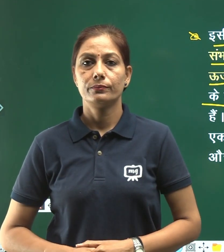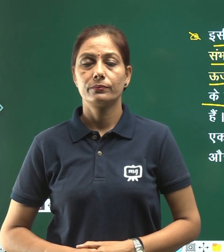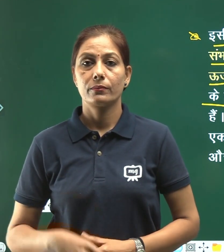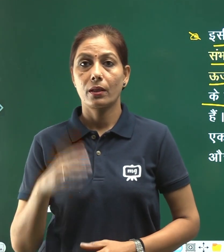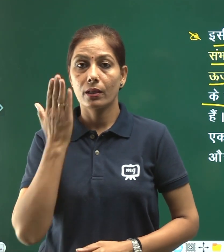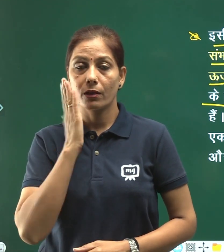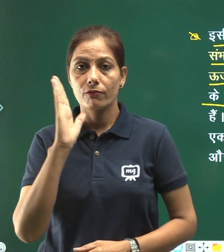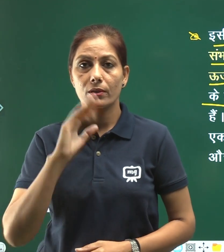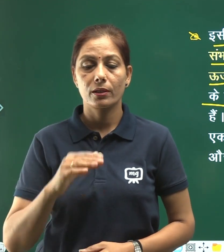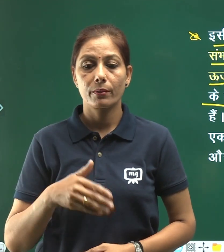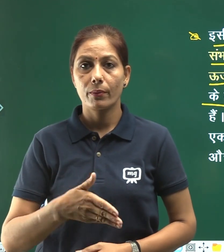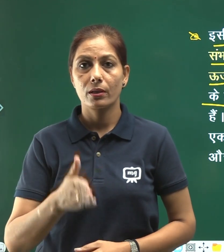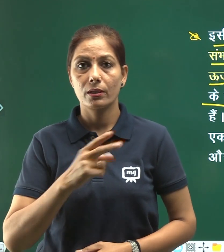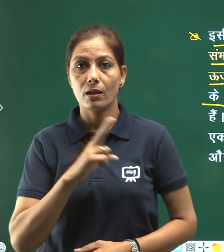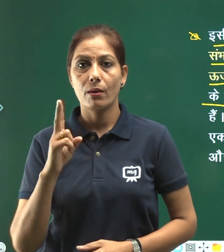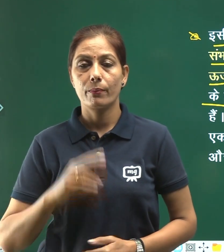कविता के बहाने